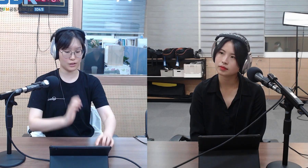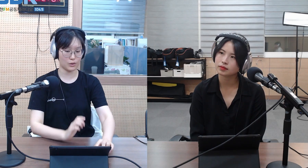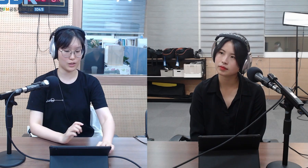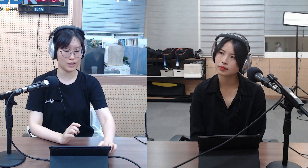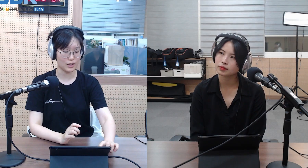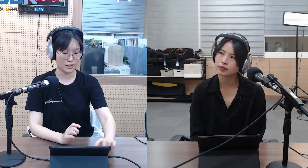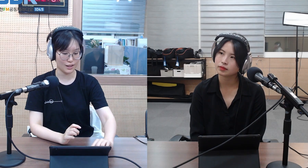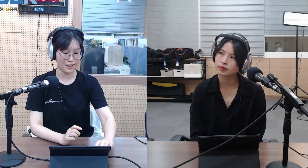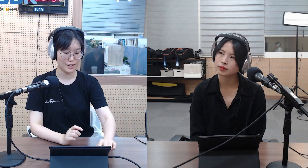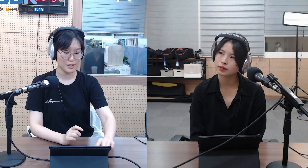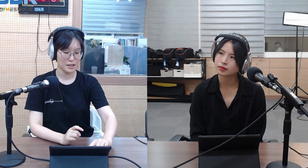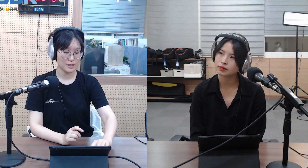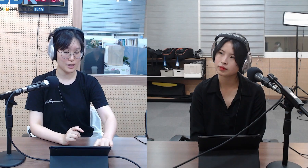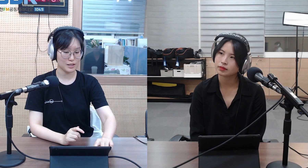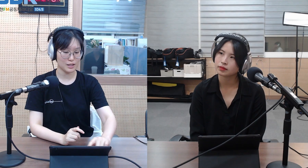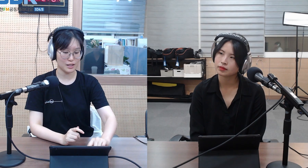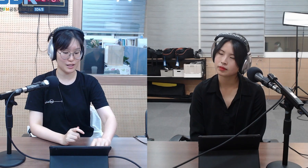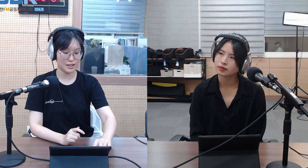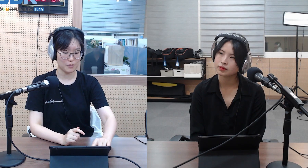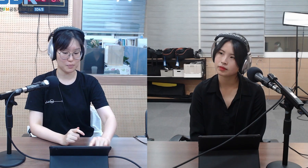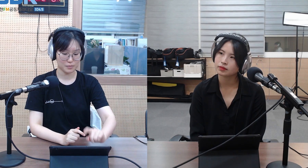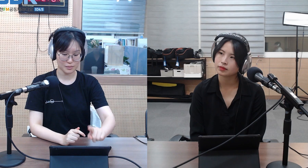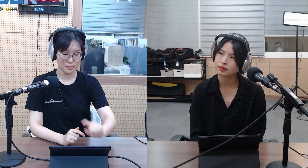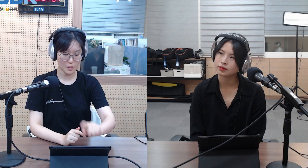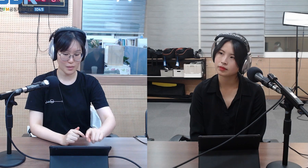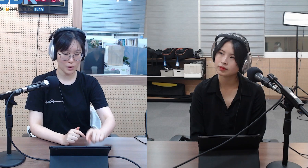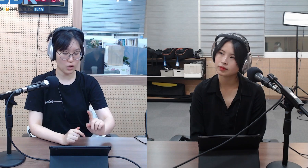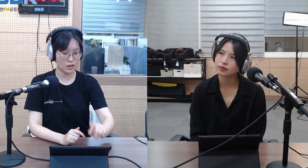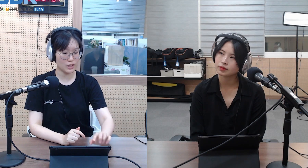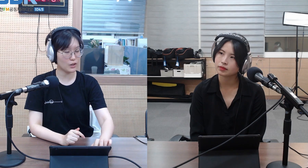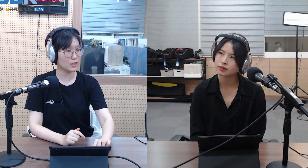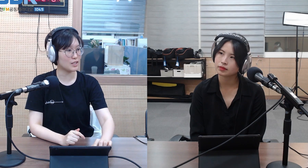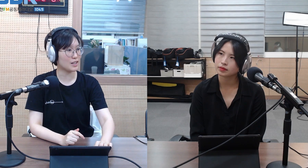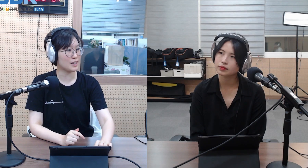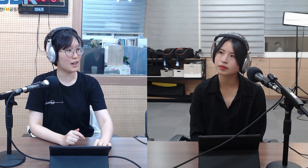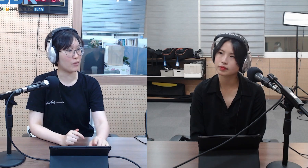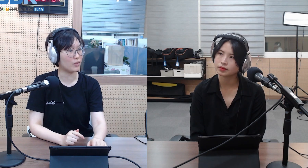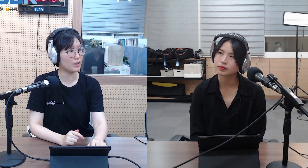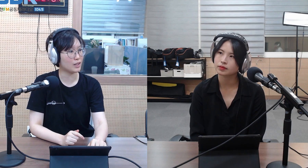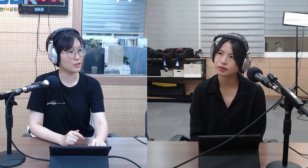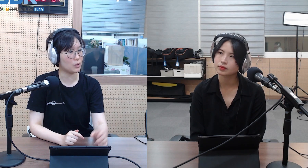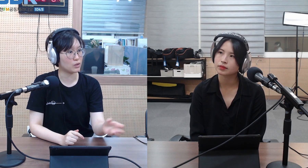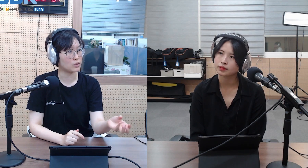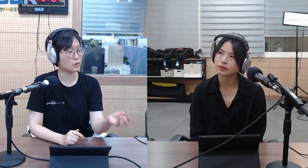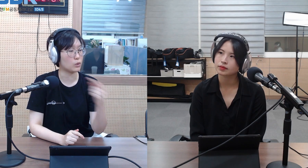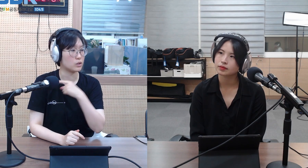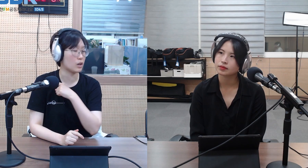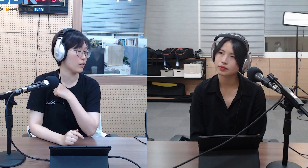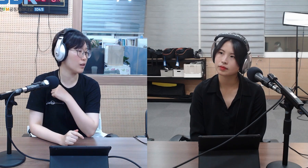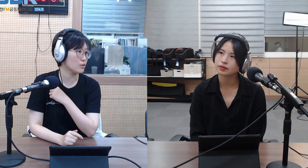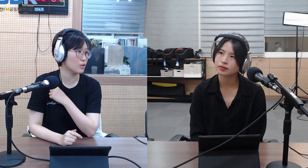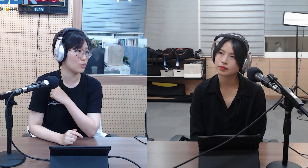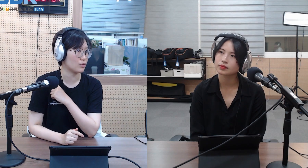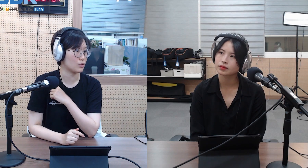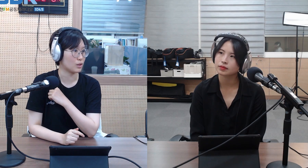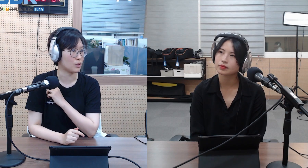것들이 있는데 사실 이 관리형 일자리가 안 된다는 거는 저희 진짜 한 달 전에도 들었잖아요.